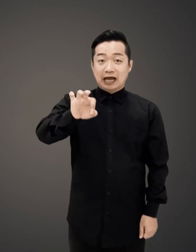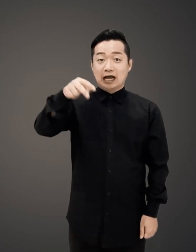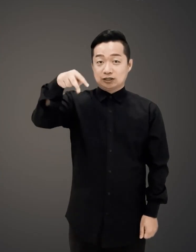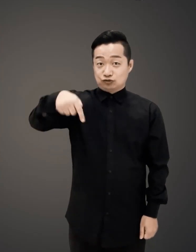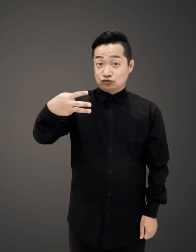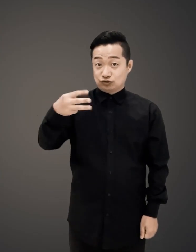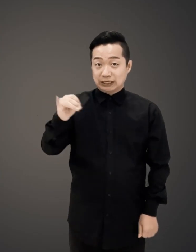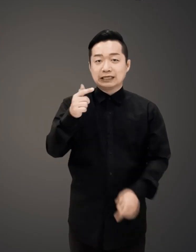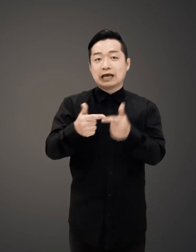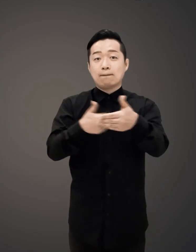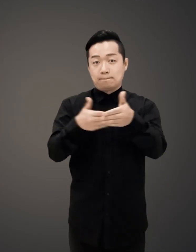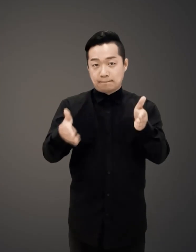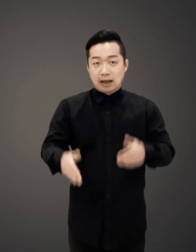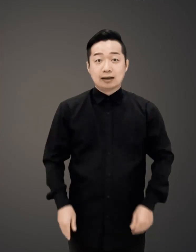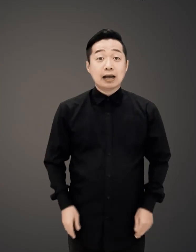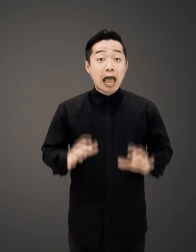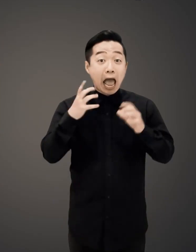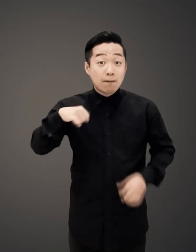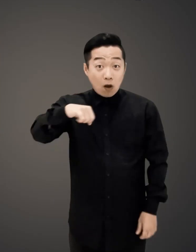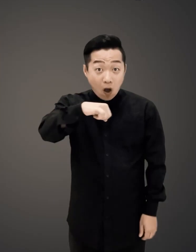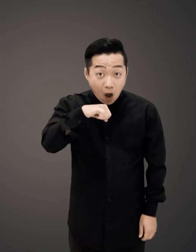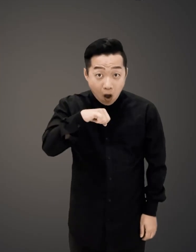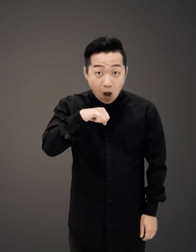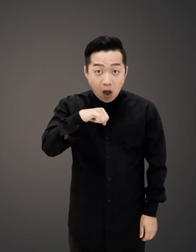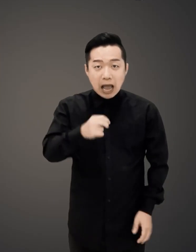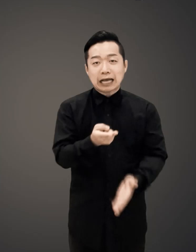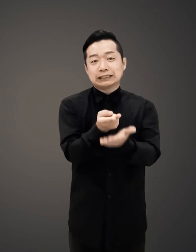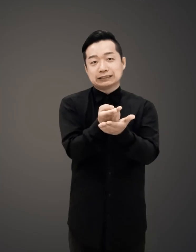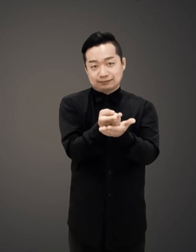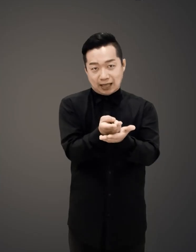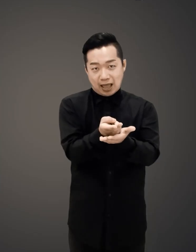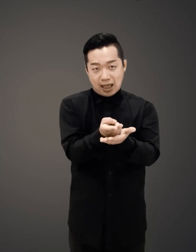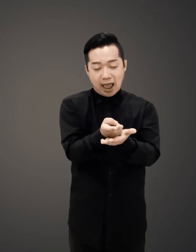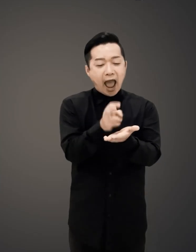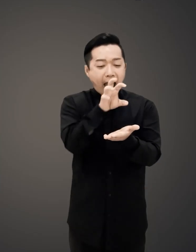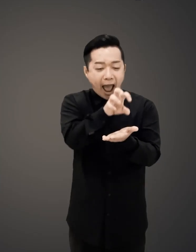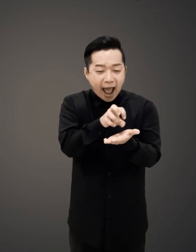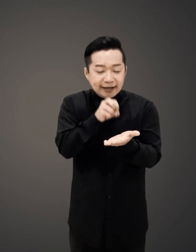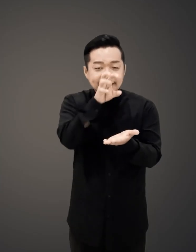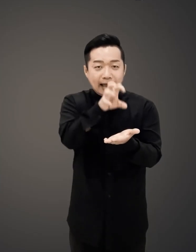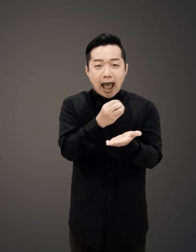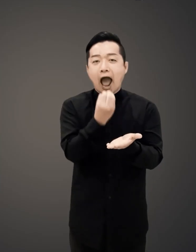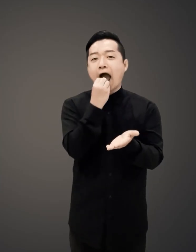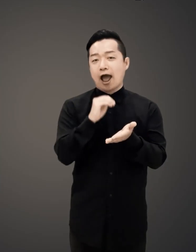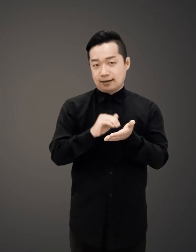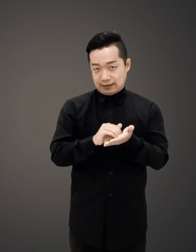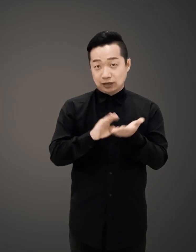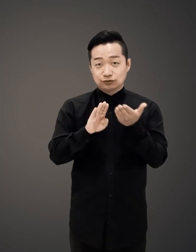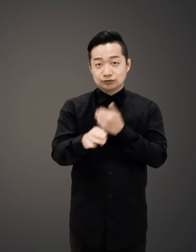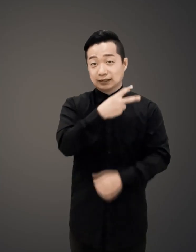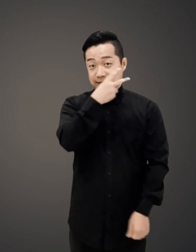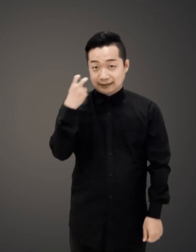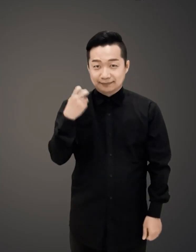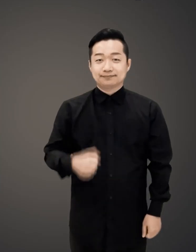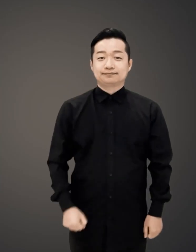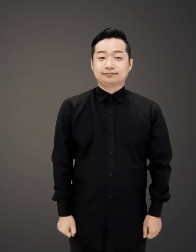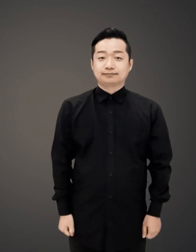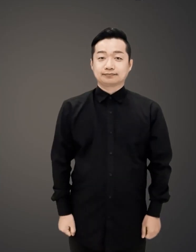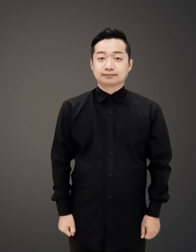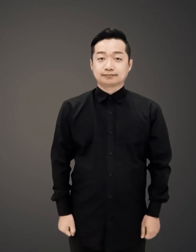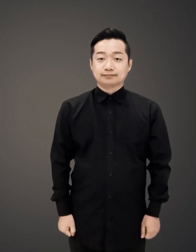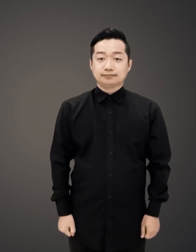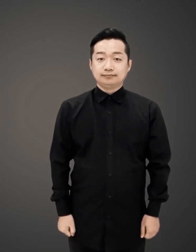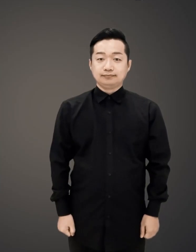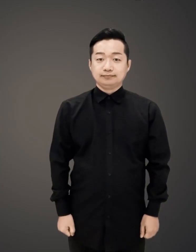상수리나무방. 애벌레들은 상수리나무 침대를 뽀득뽀득 갉아먹곤 금세 잠이 들었어요.